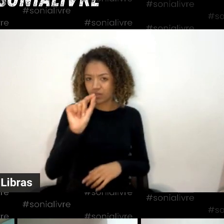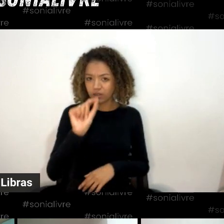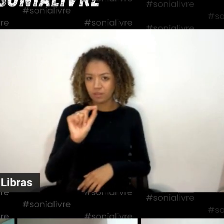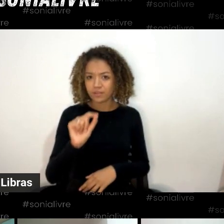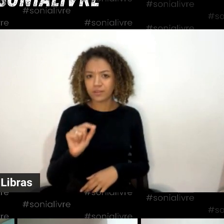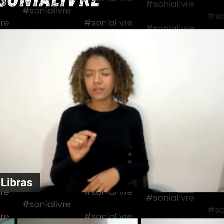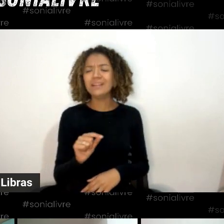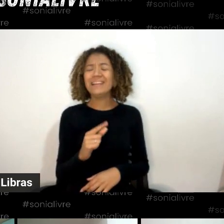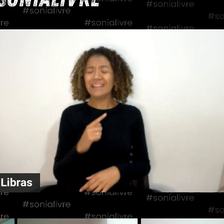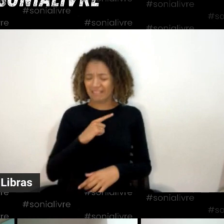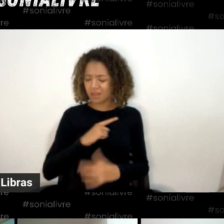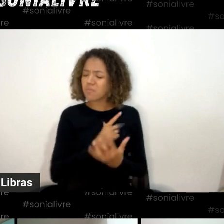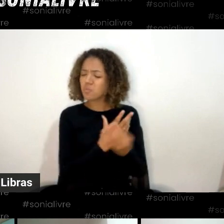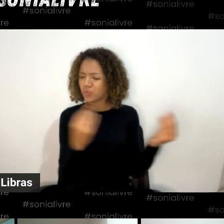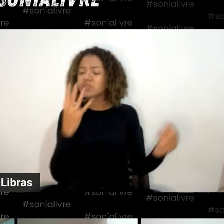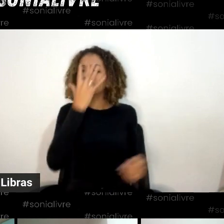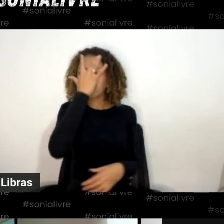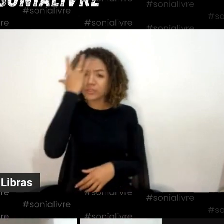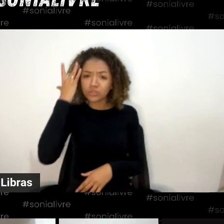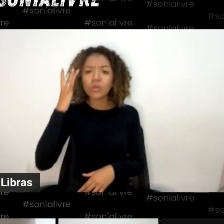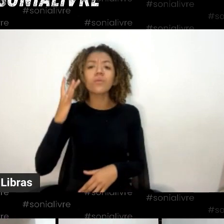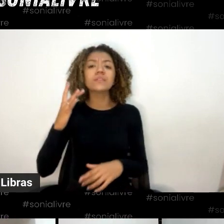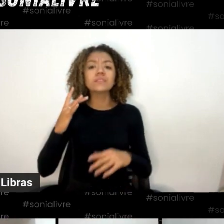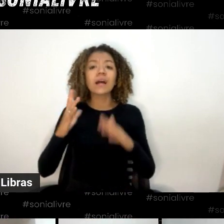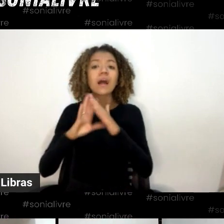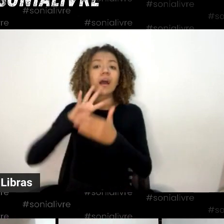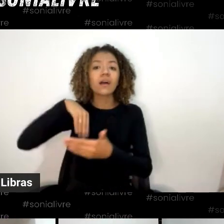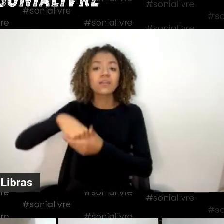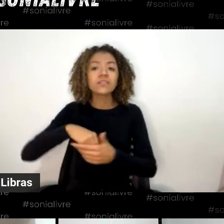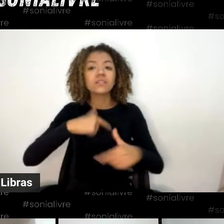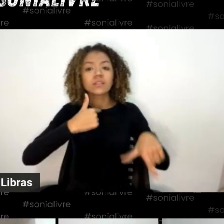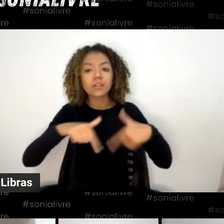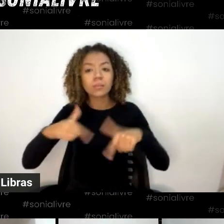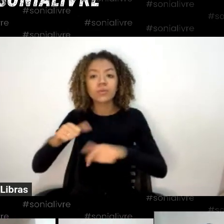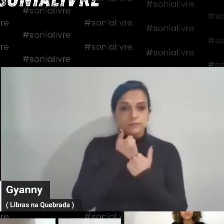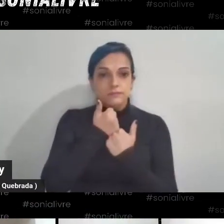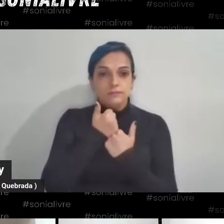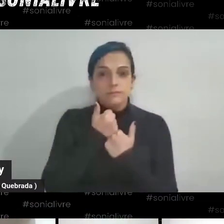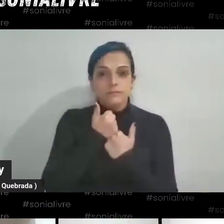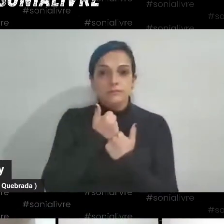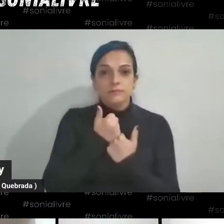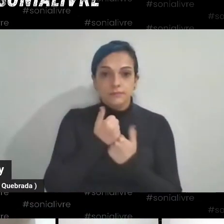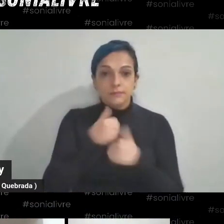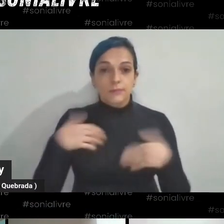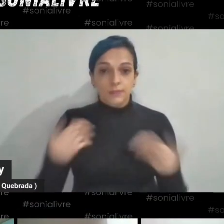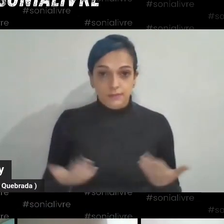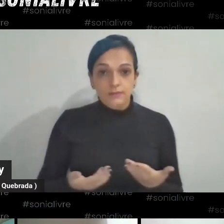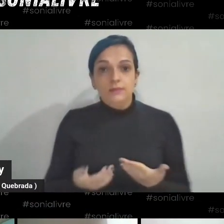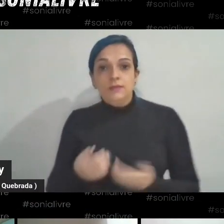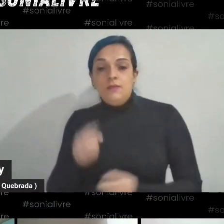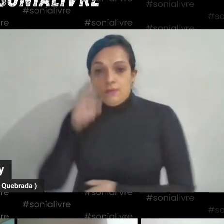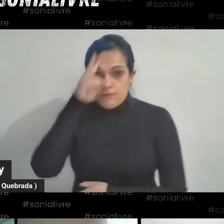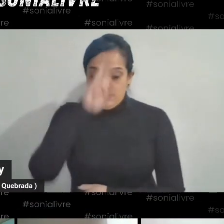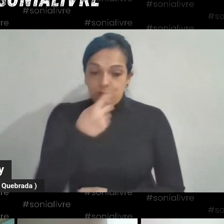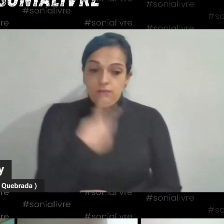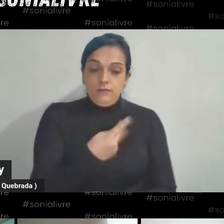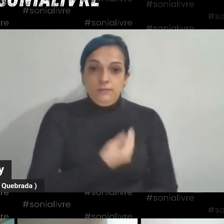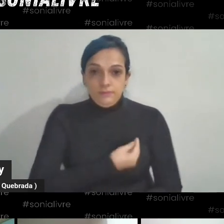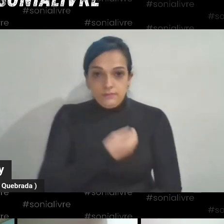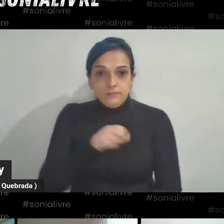trabalhadoras que ainda estão em condições análogas à escravidão. Então, no caso da Sônia, assim que a Fenatrade tomou